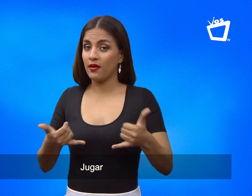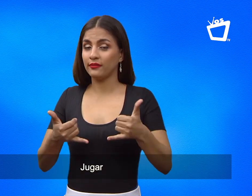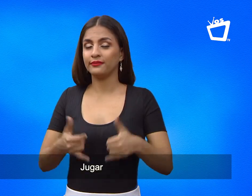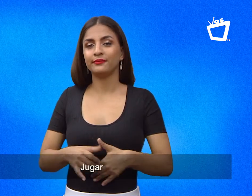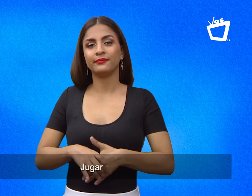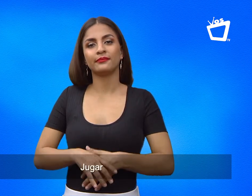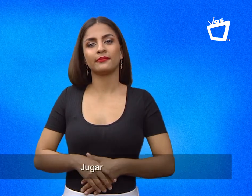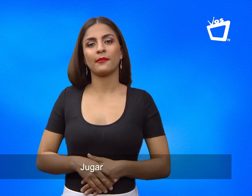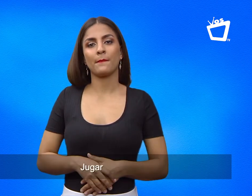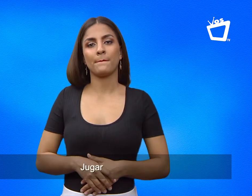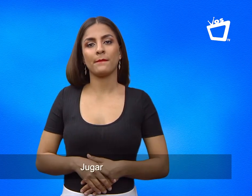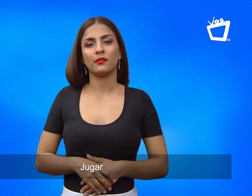Jugar.